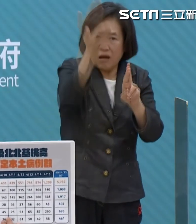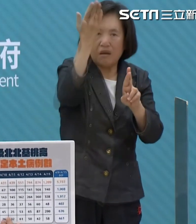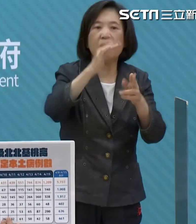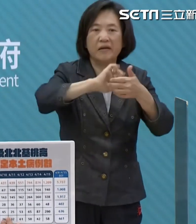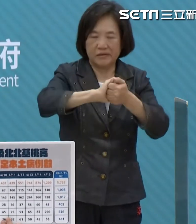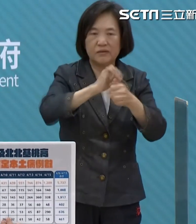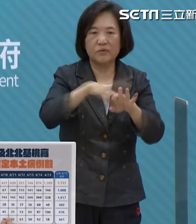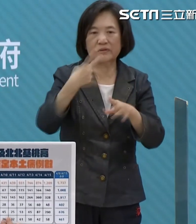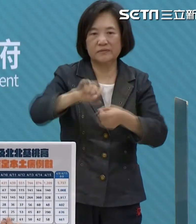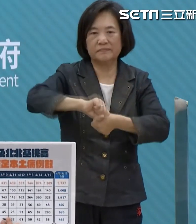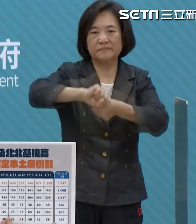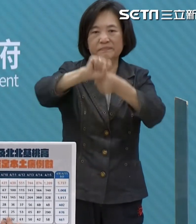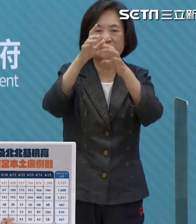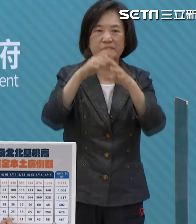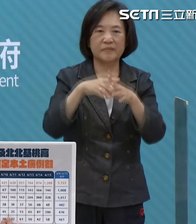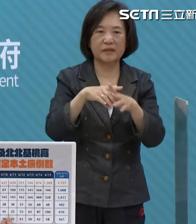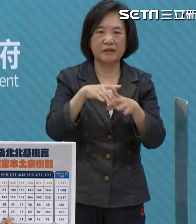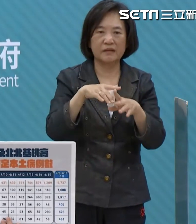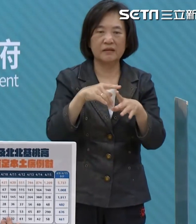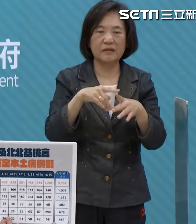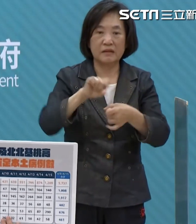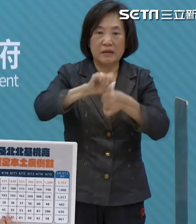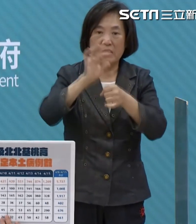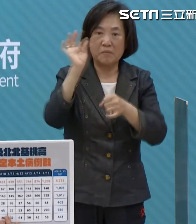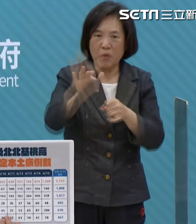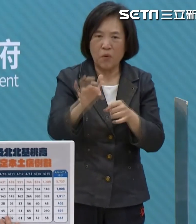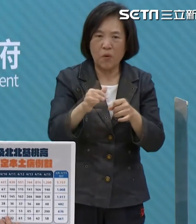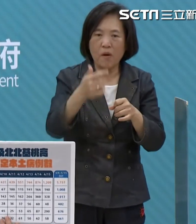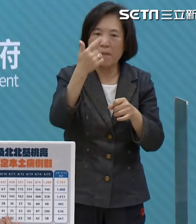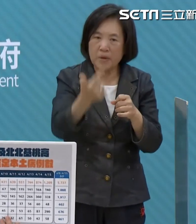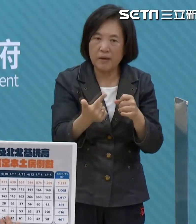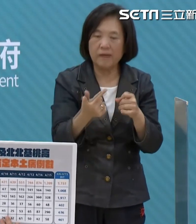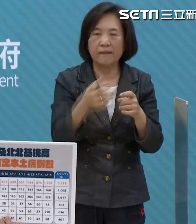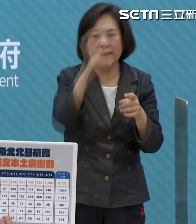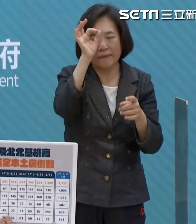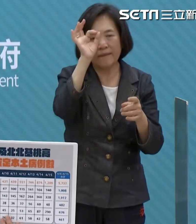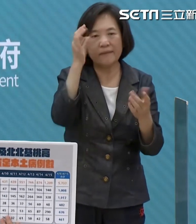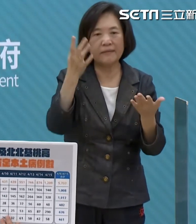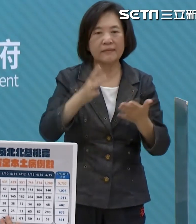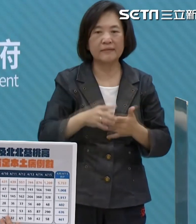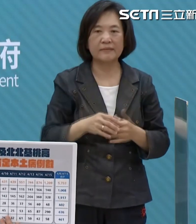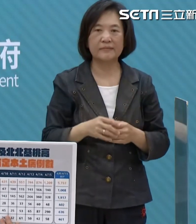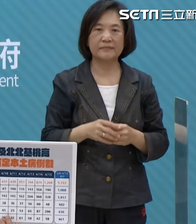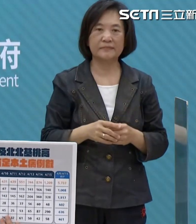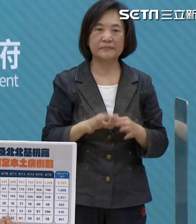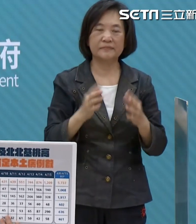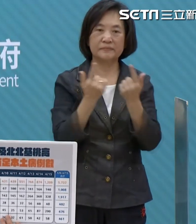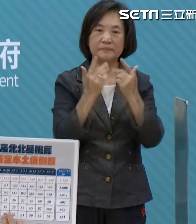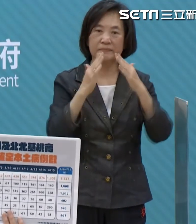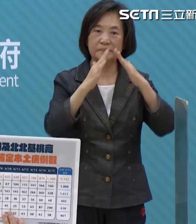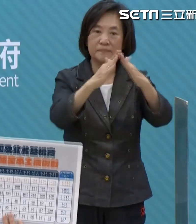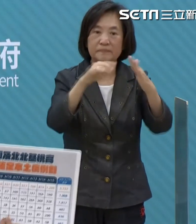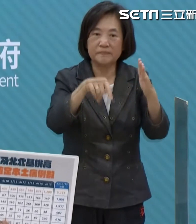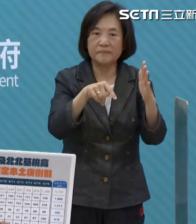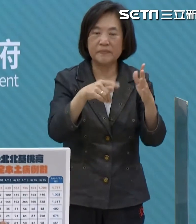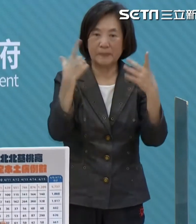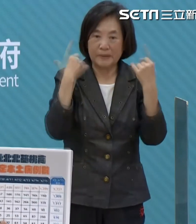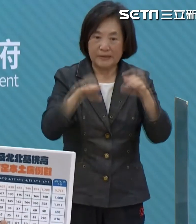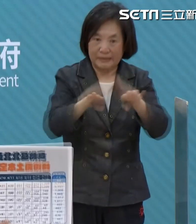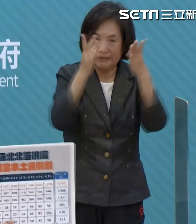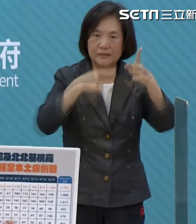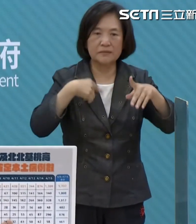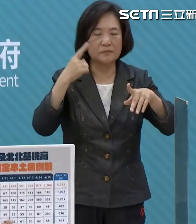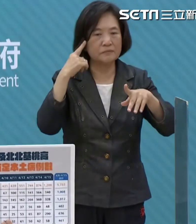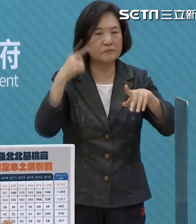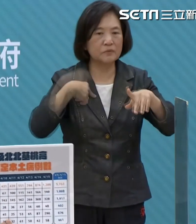慢扩，它就会慢慢增加，只要增加速度快或慢。那当然台北市还是。一开始台北市的